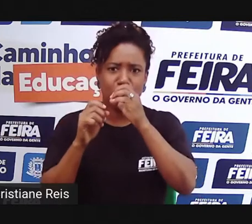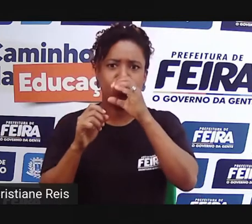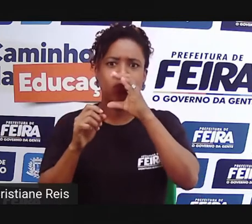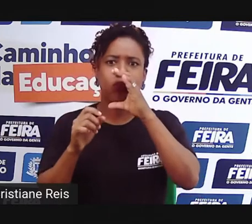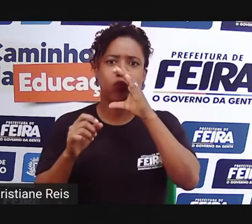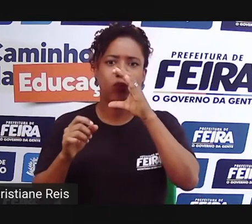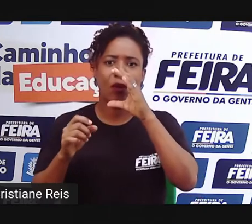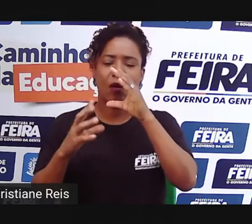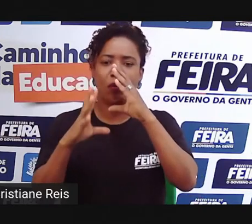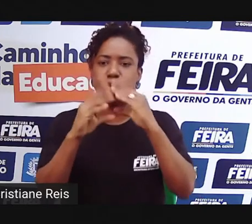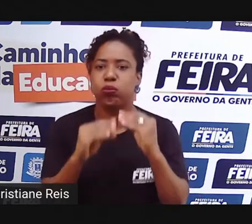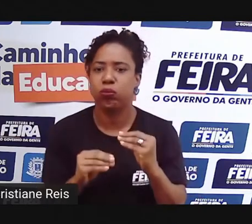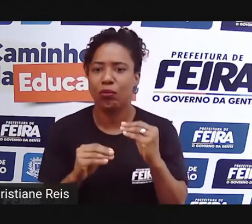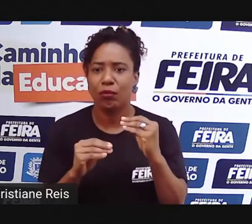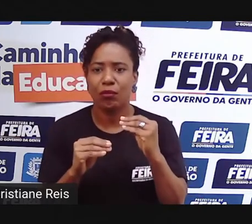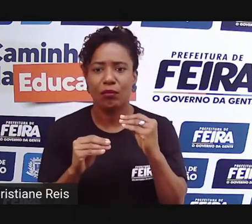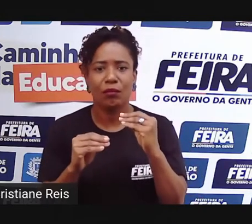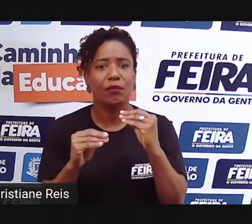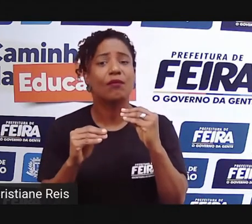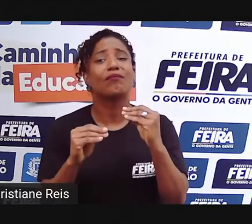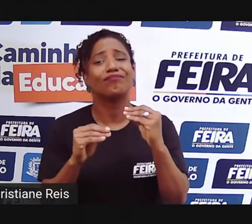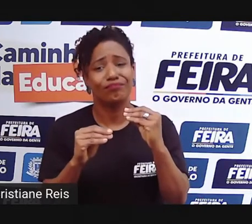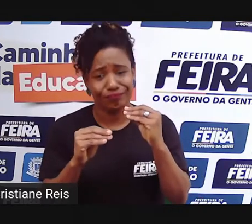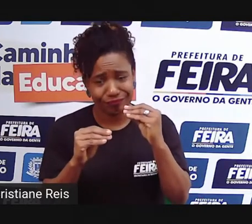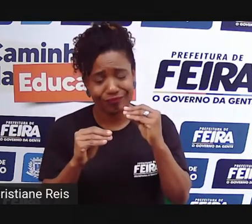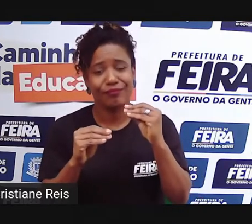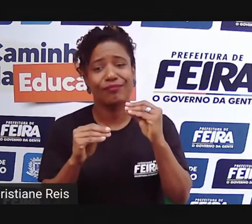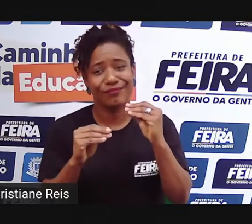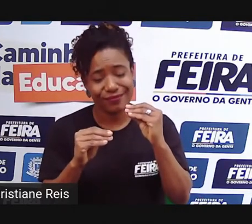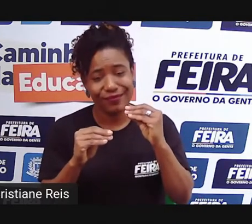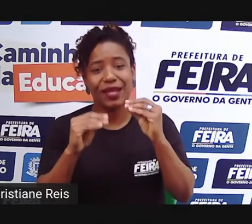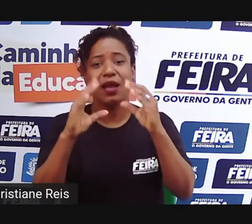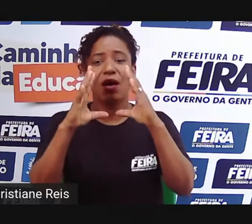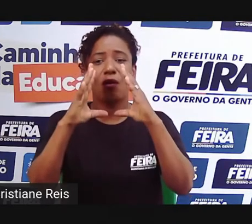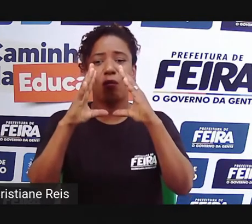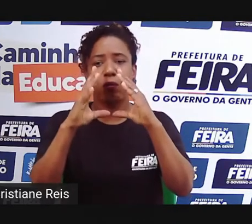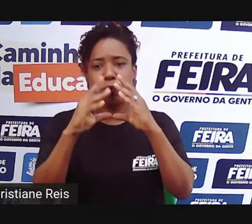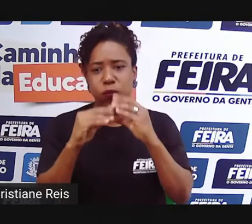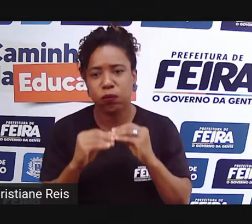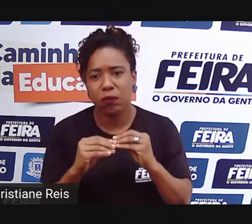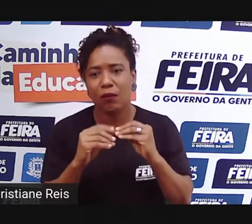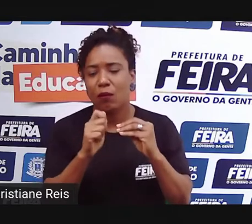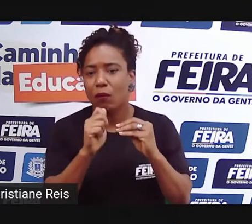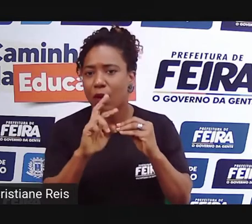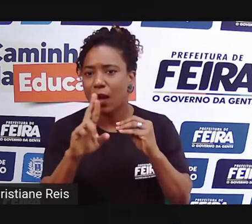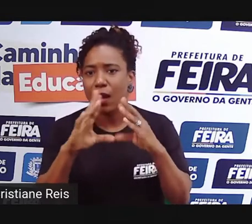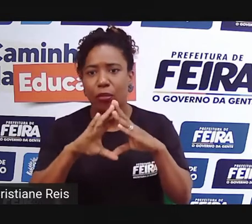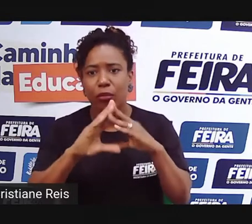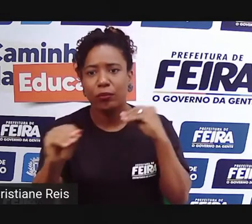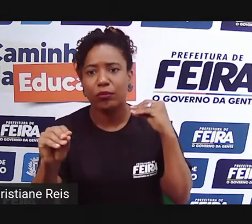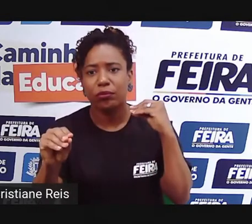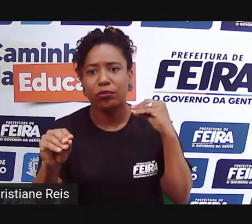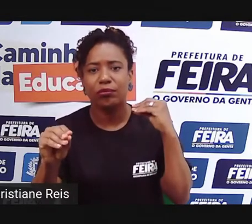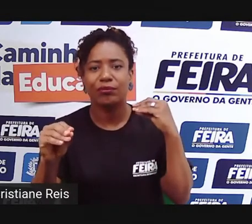bexiga, o que que aconteceu? Ela esvaziou, o ar saiu de dentro dela, não foi?